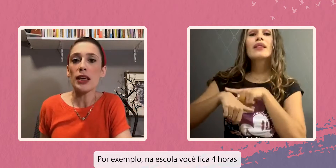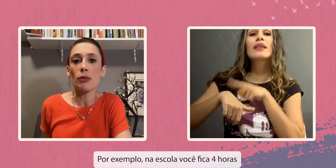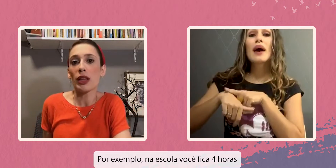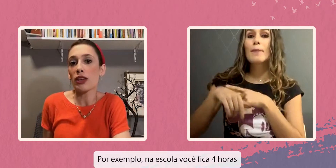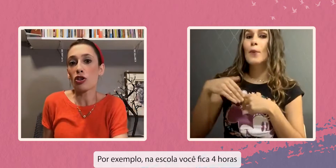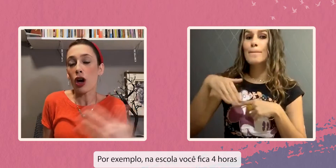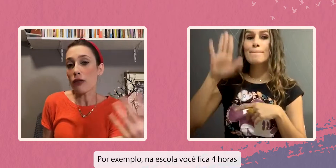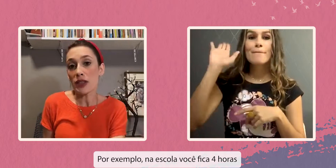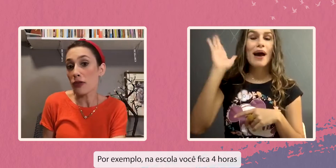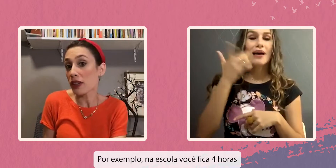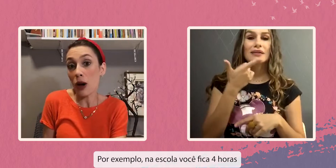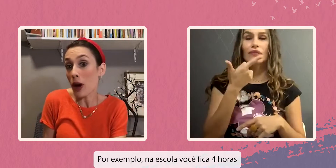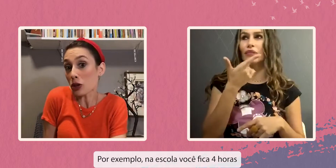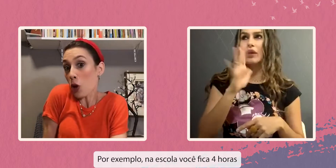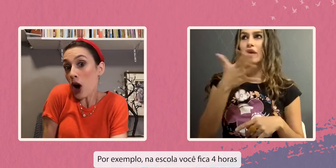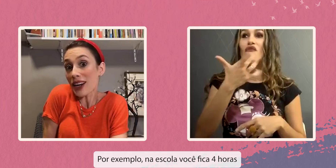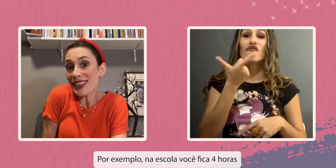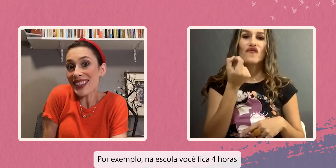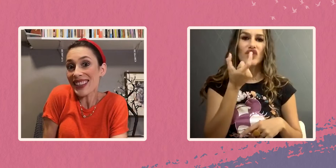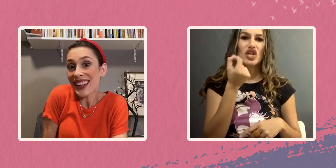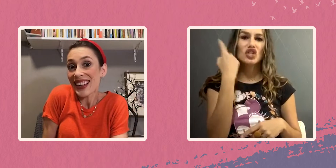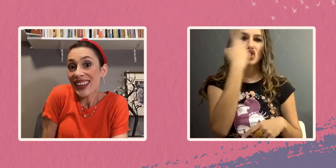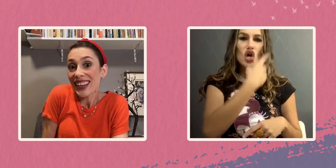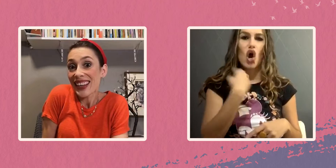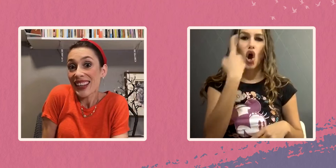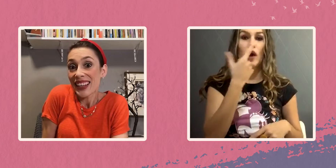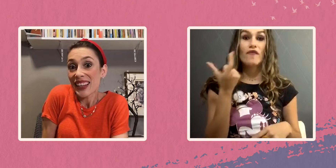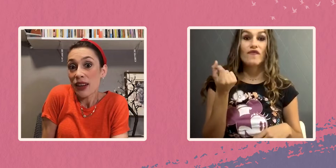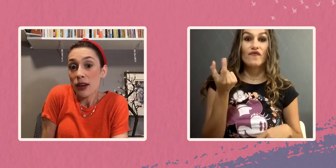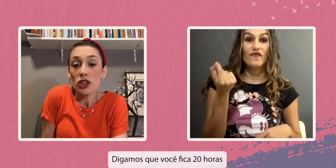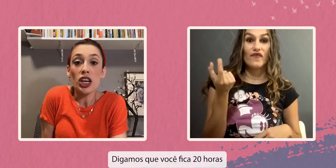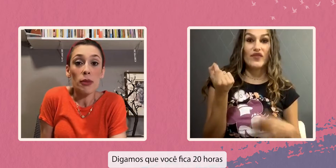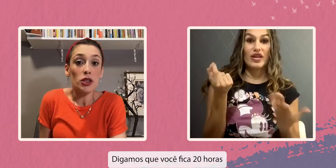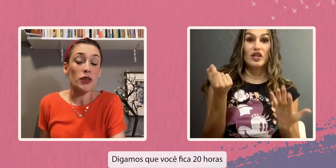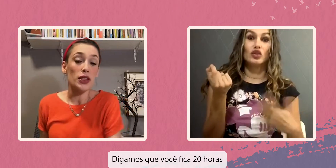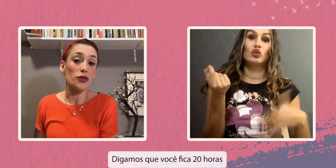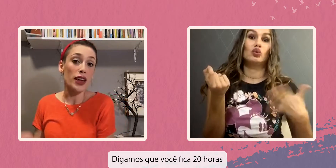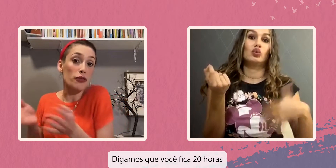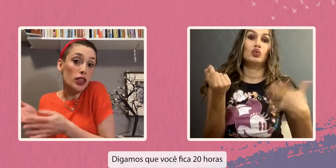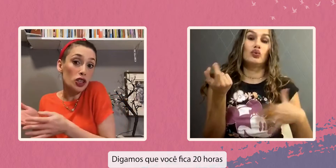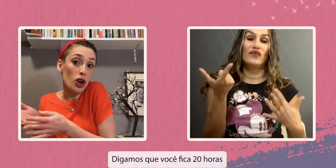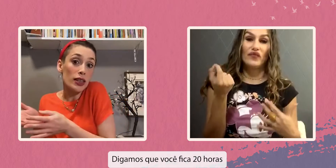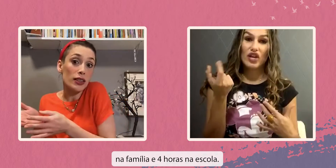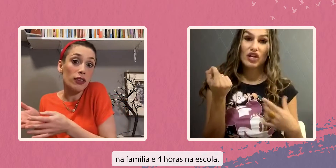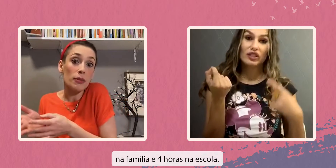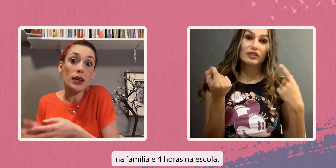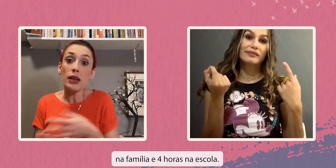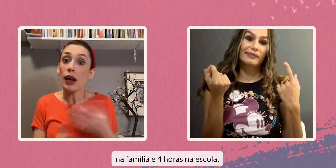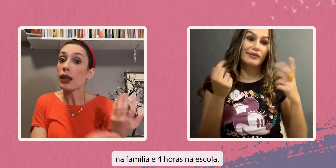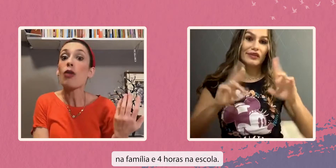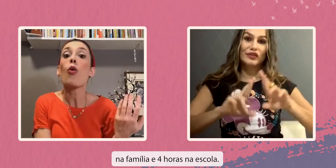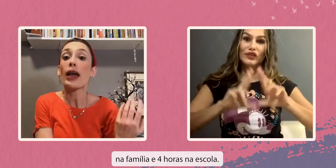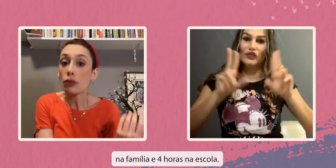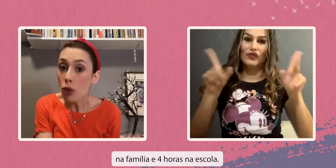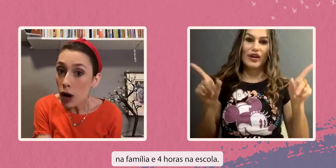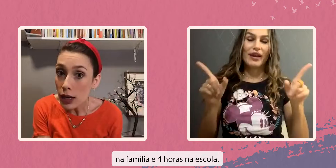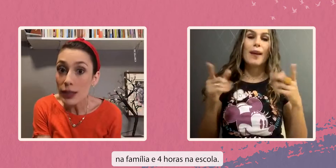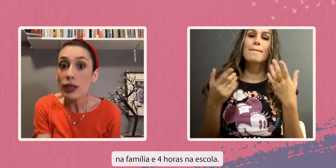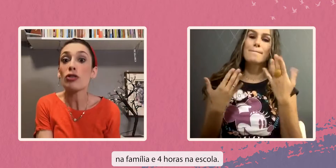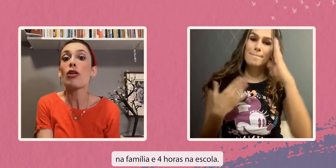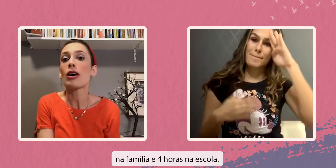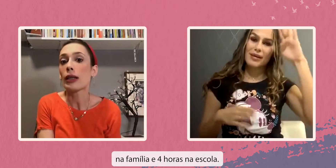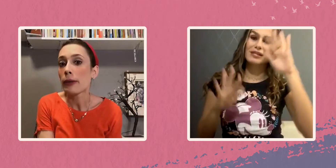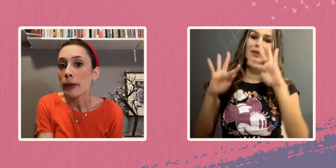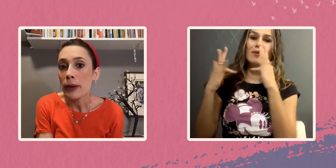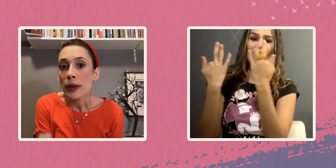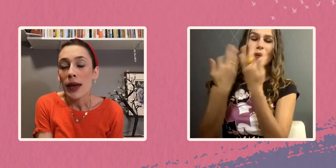Por exemplo, na escola você fica 4 horas. Digamos que você fica 20 horas na família e 4 horas